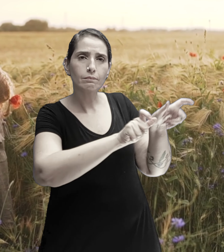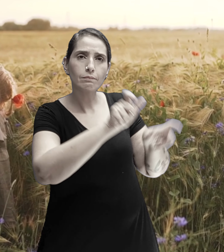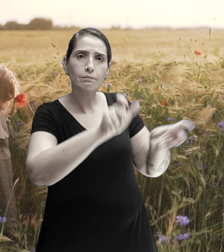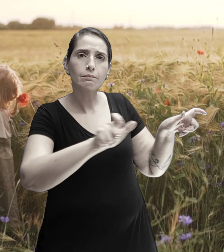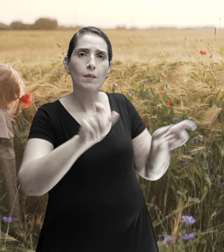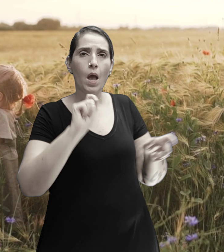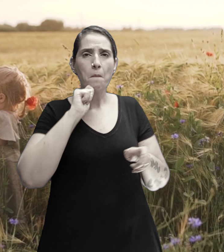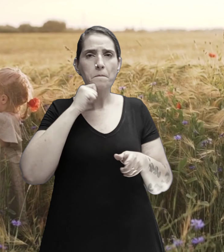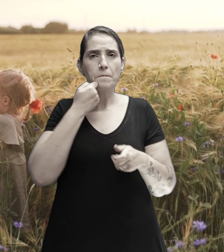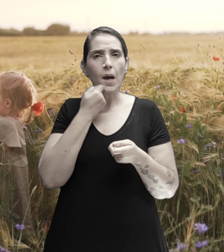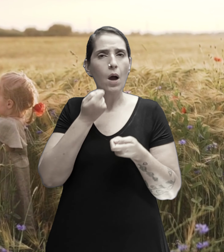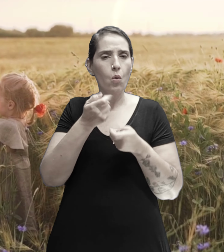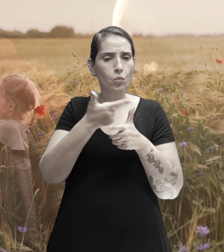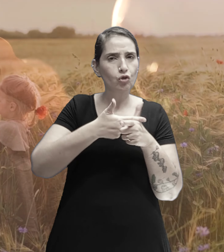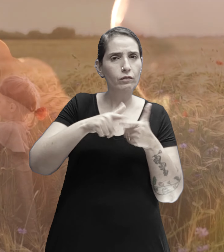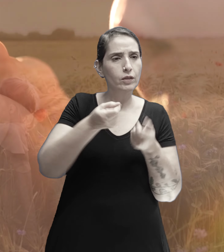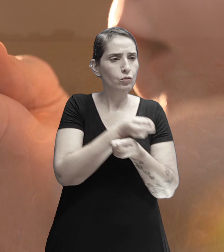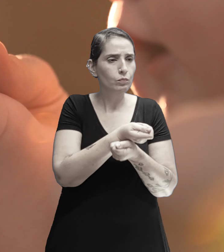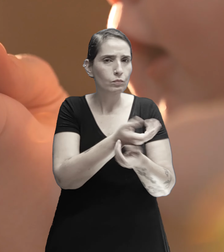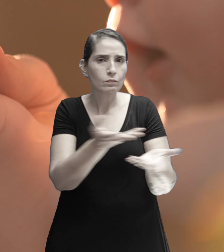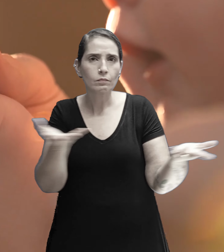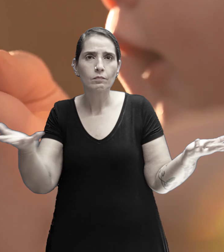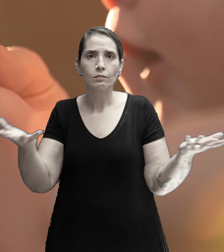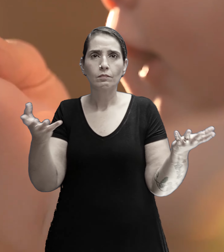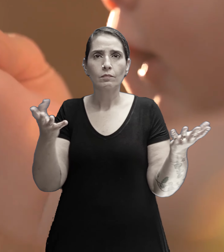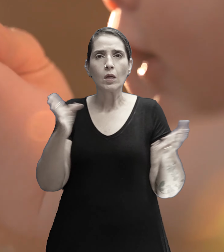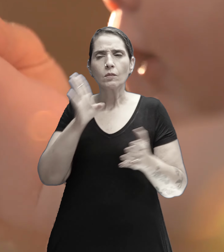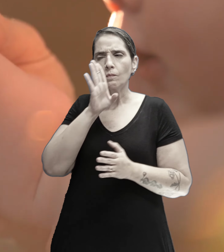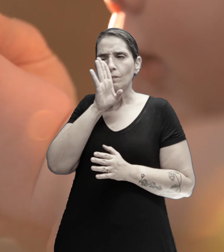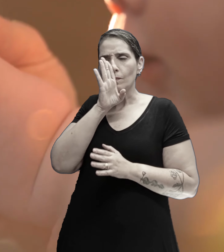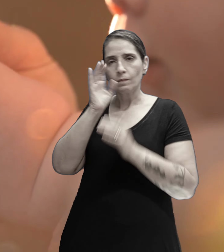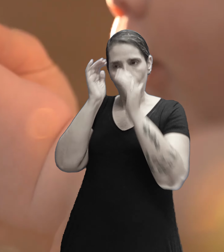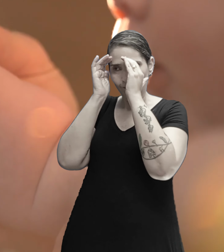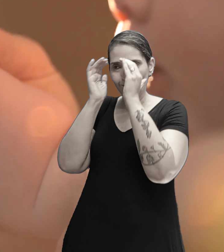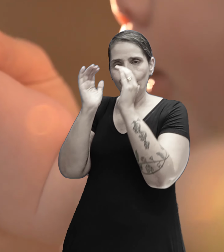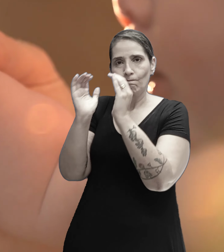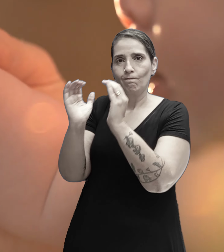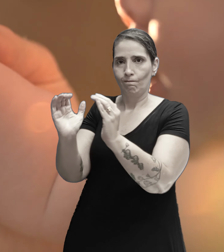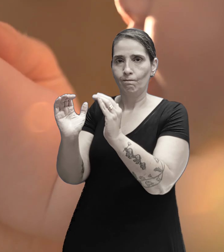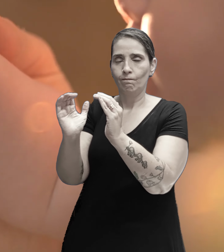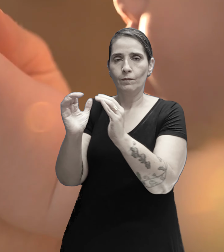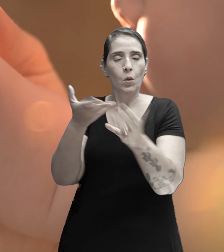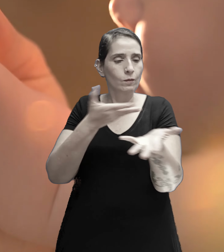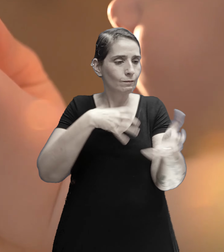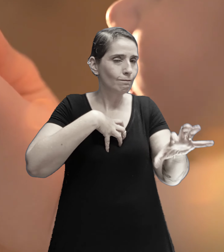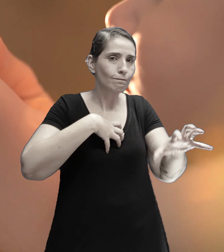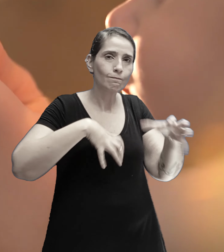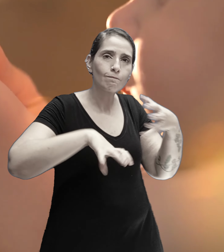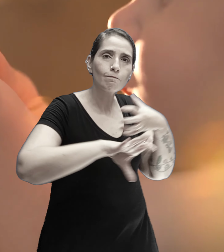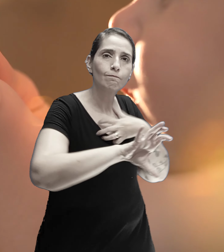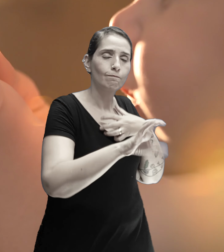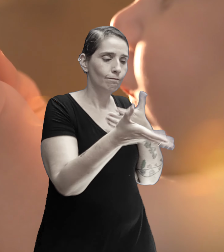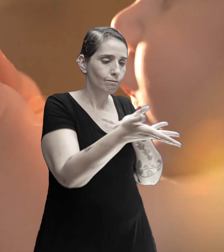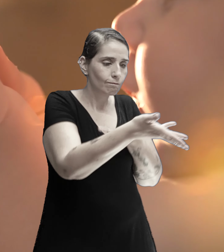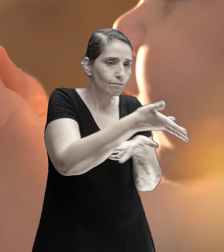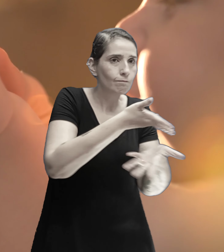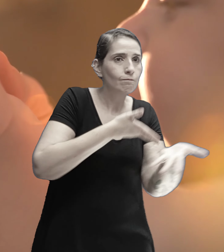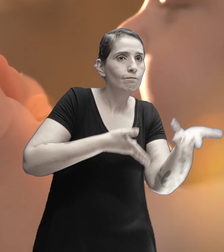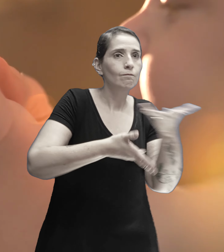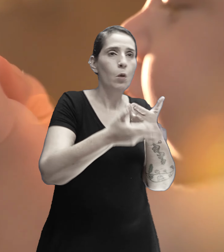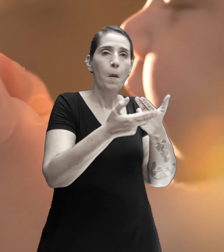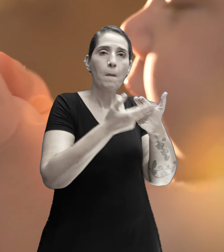pão partilhado, no silêncio respeitado, na escuta sincera, na